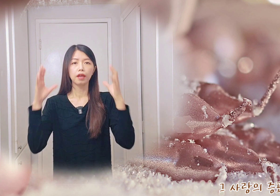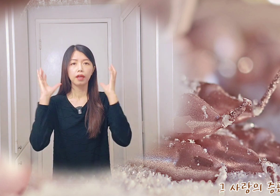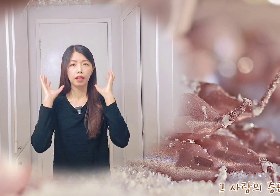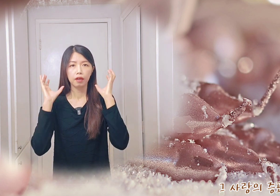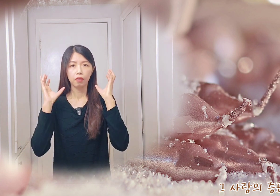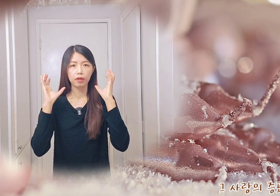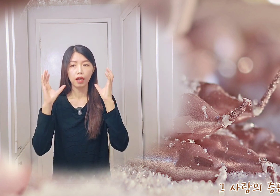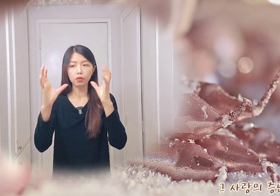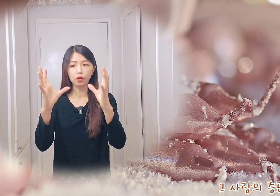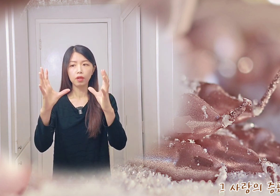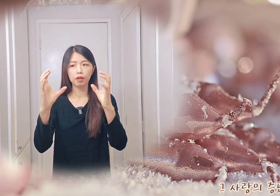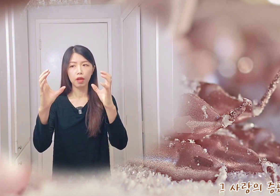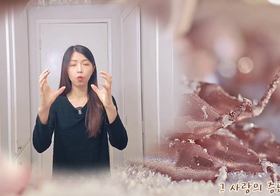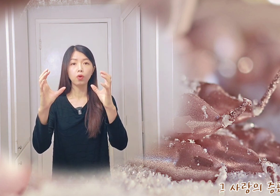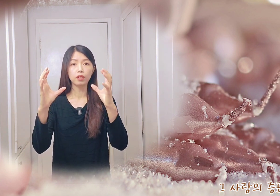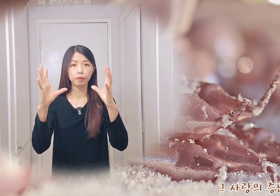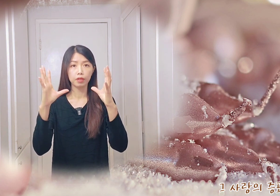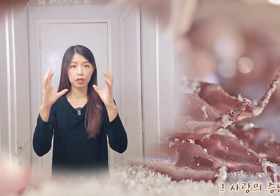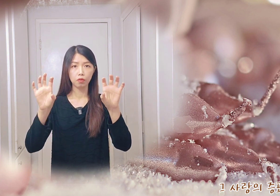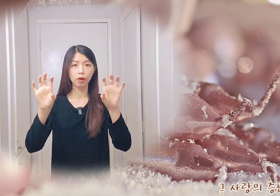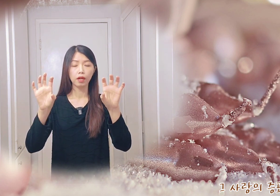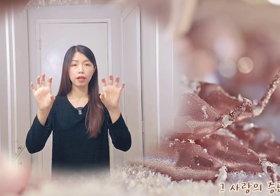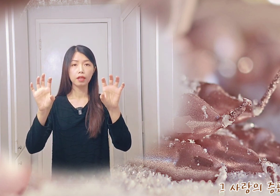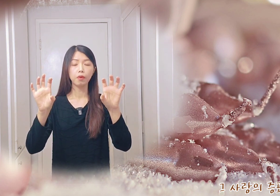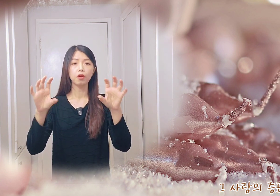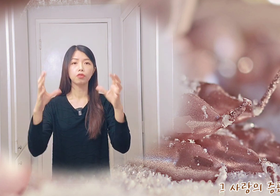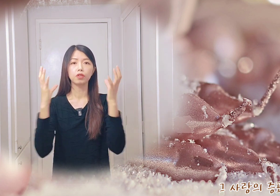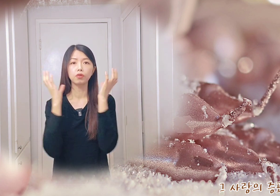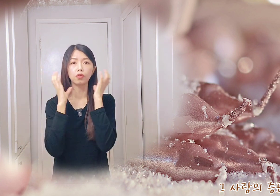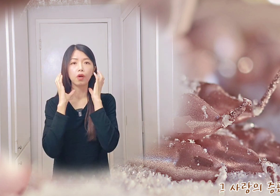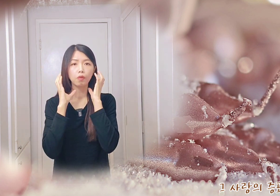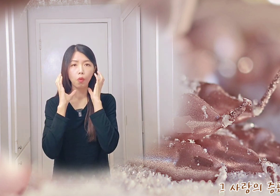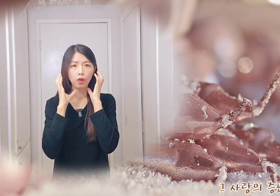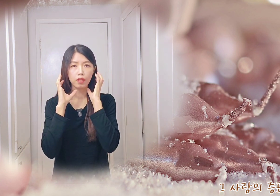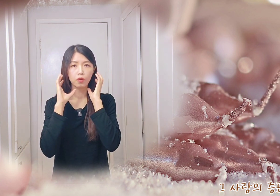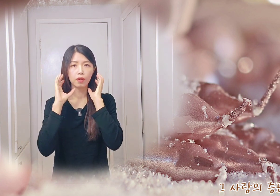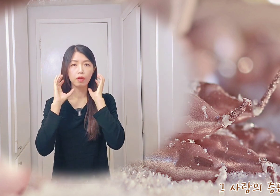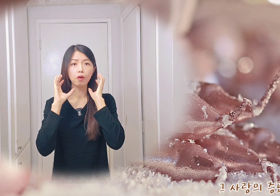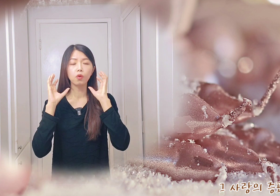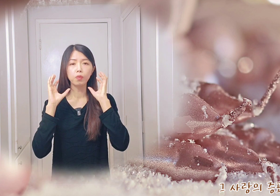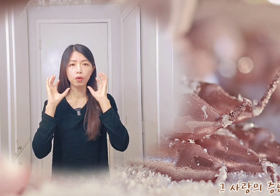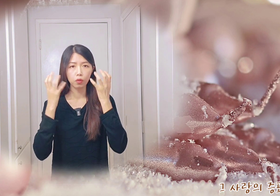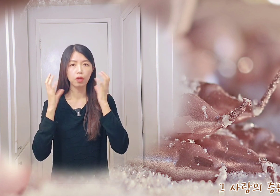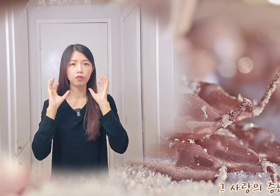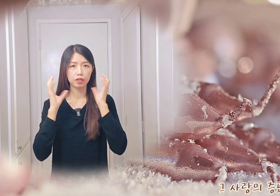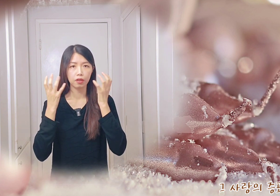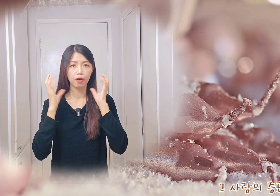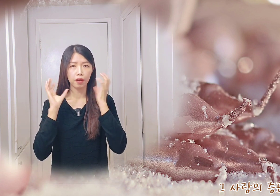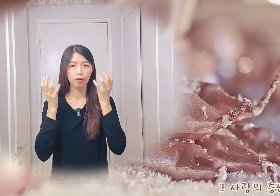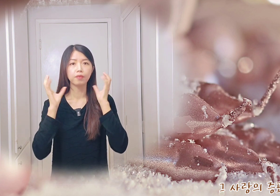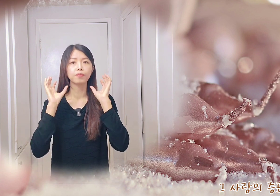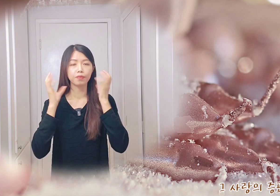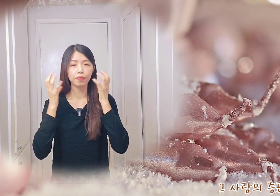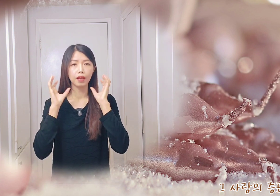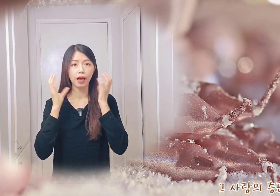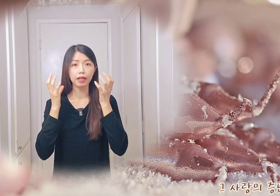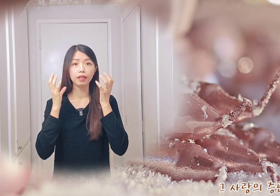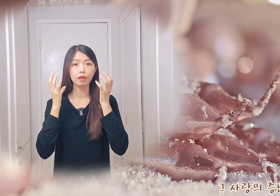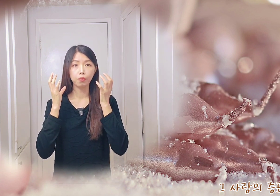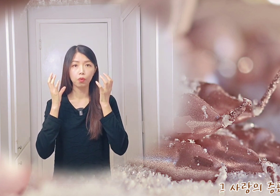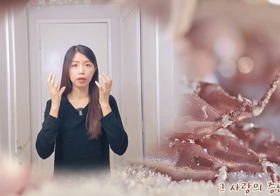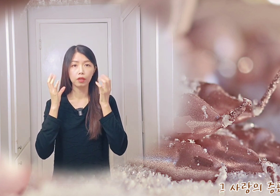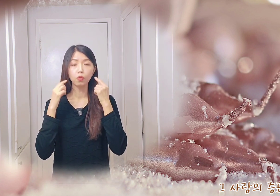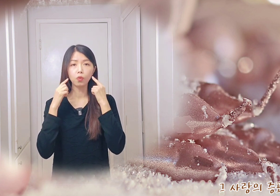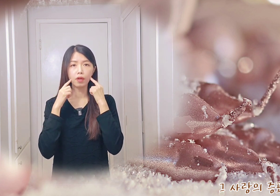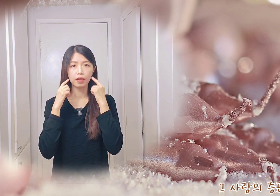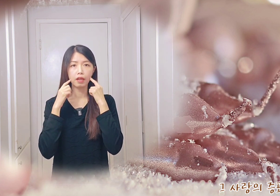수어는 양손을 이렇게 공을 잡듯이 손가락을 살짝 벌려주시고 볼 있는 쪽에서 손목을 돌려주시는 거예요.